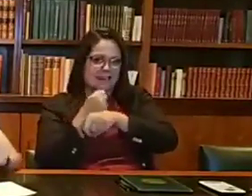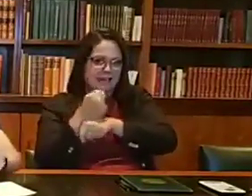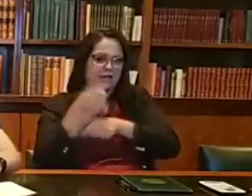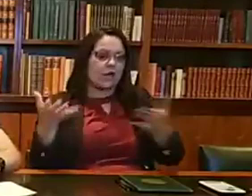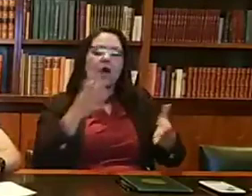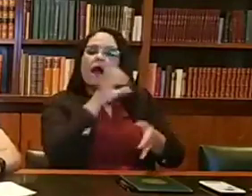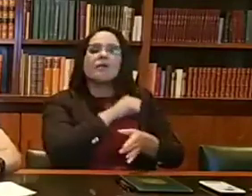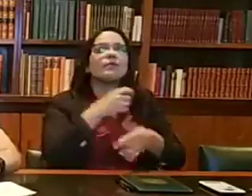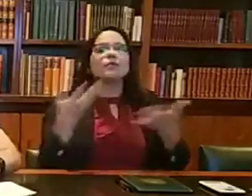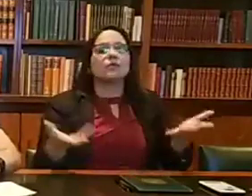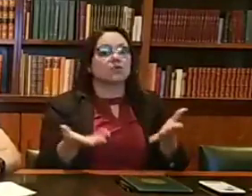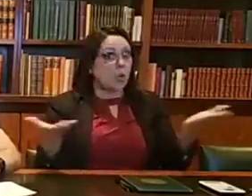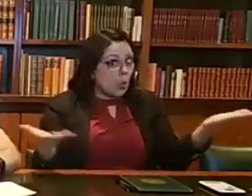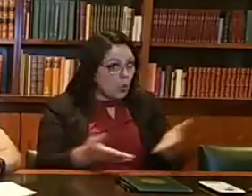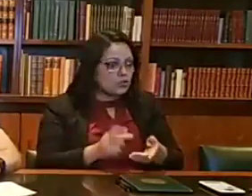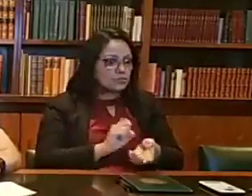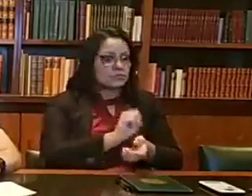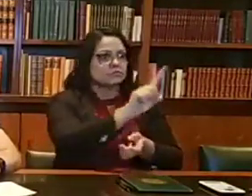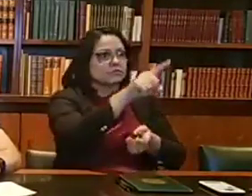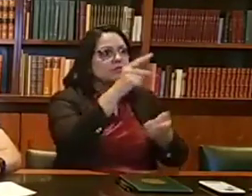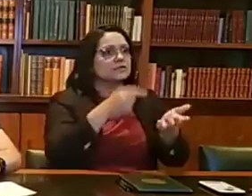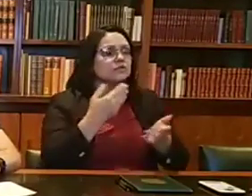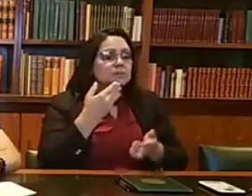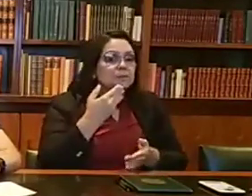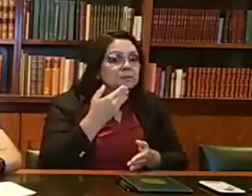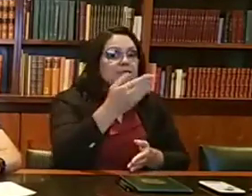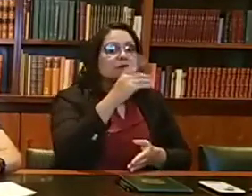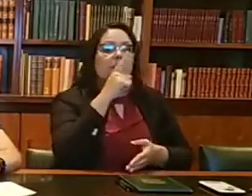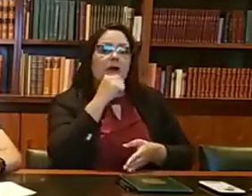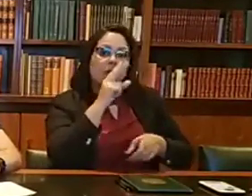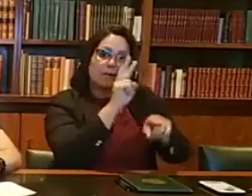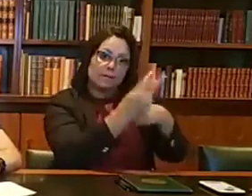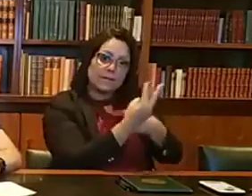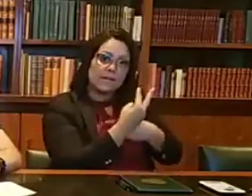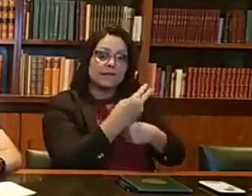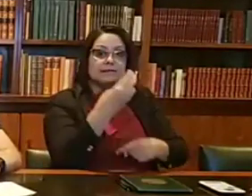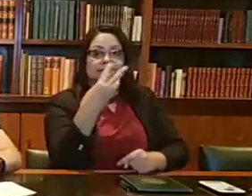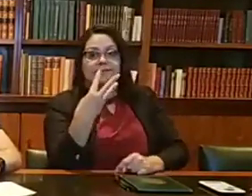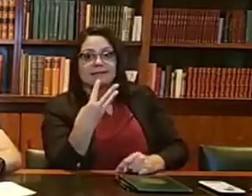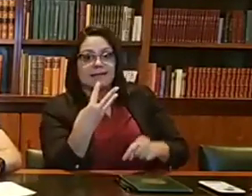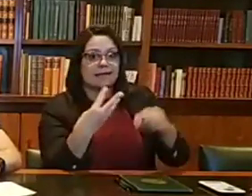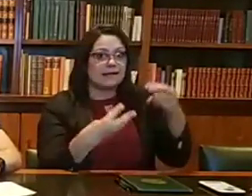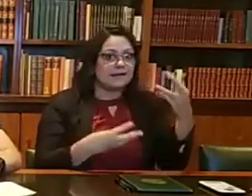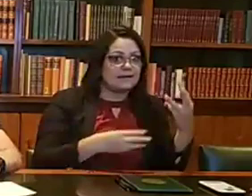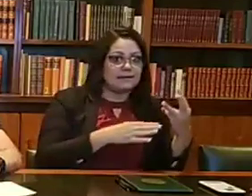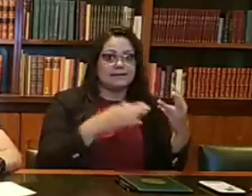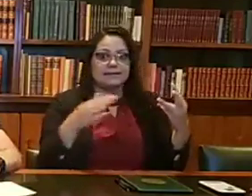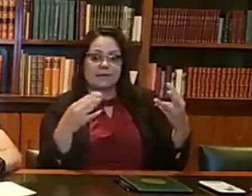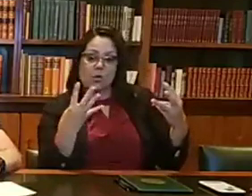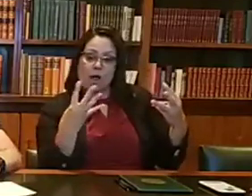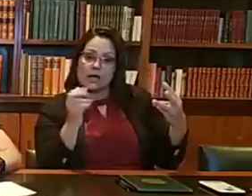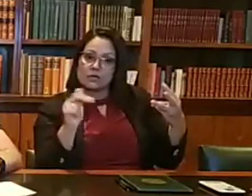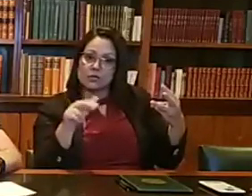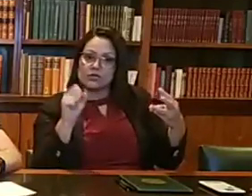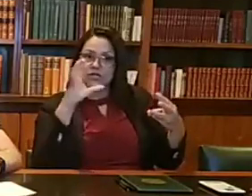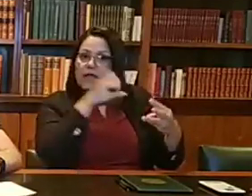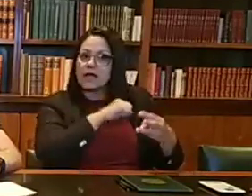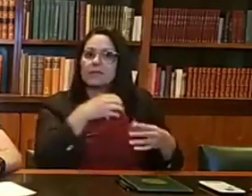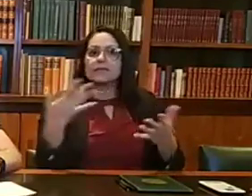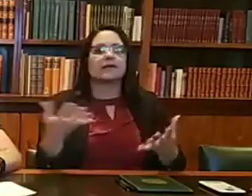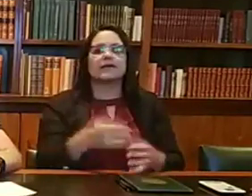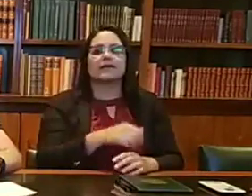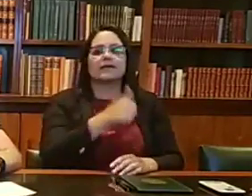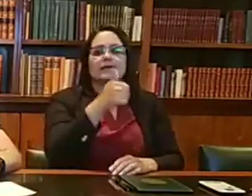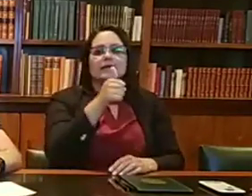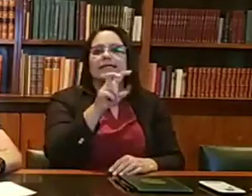licença. A média hoje de entrega de águas da União é de 3 a 4 anos. Nós Caramba. queremos entregar em até